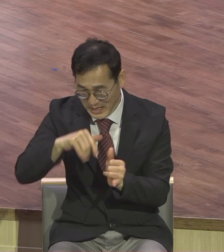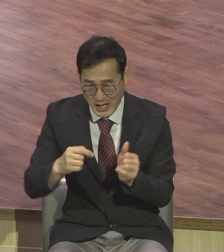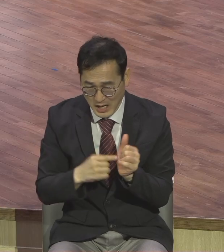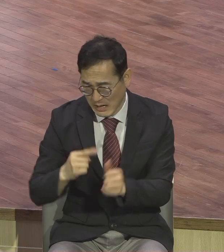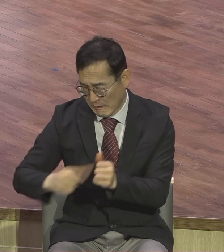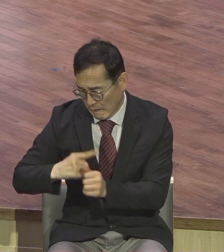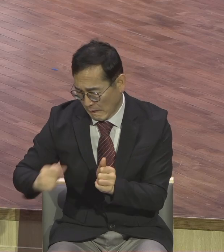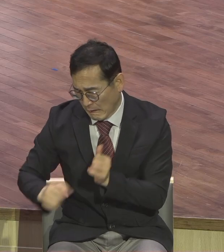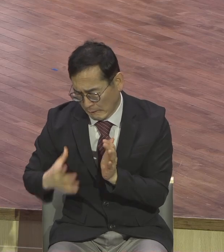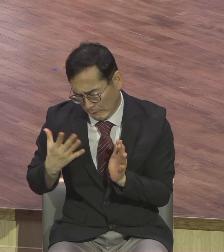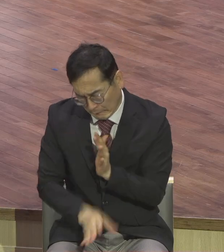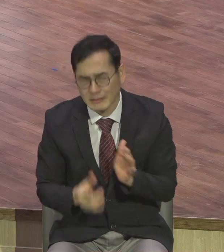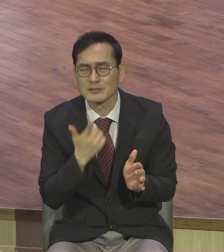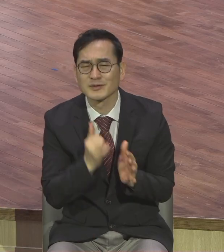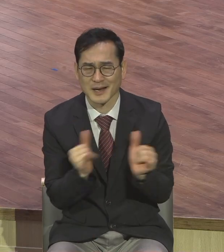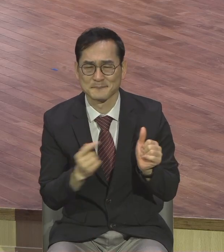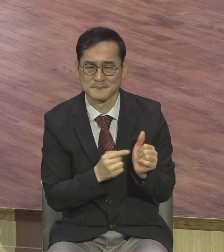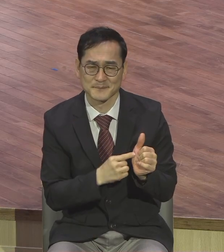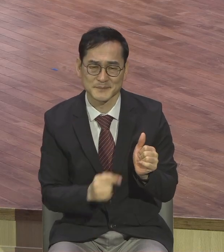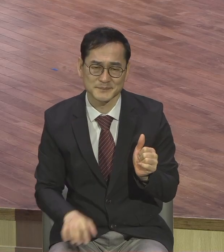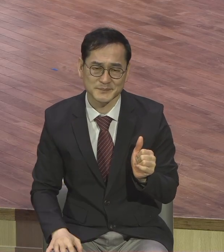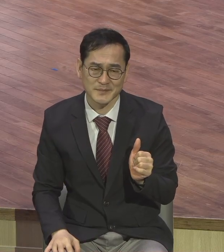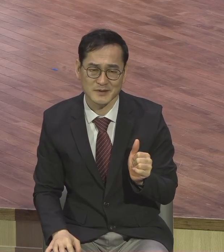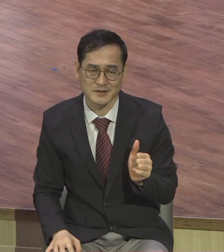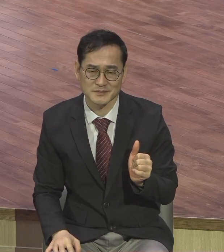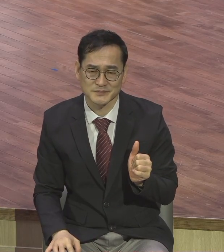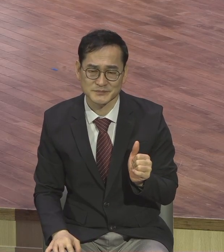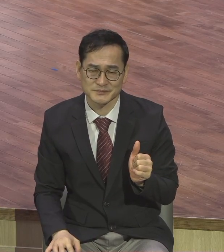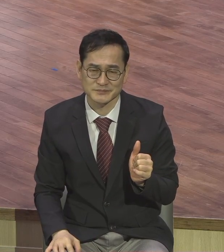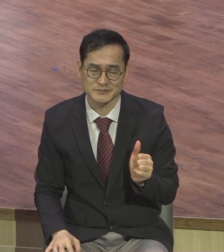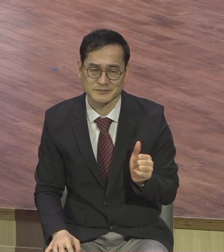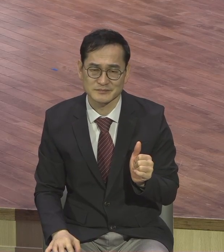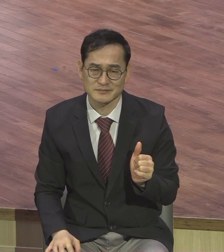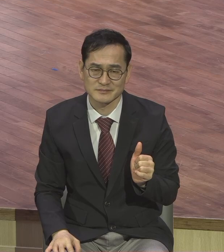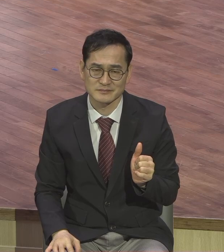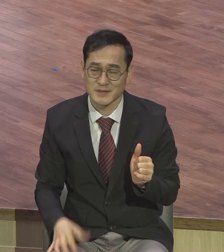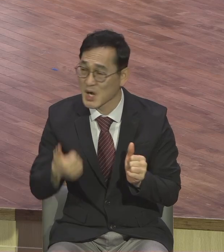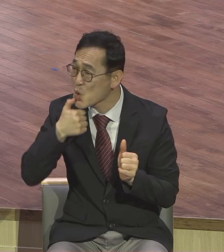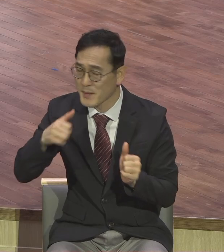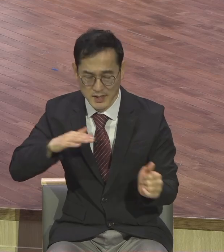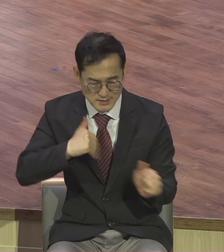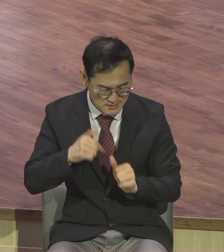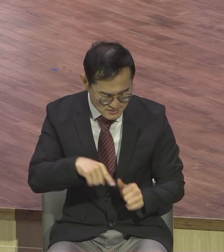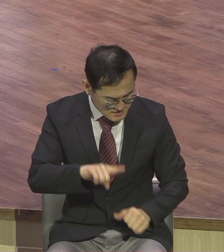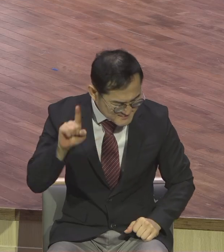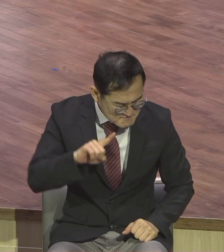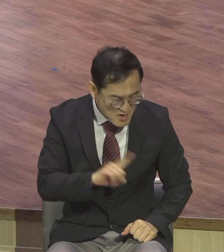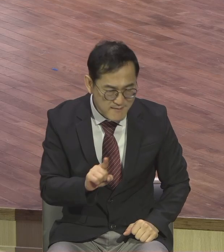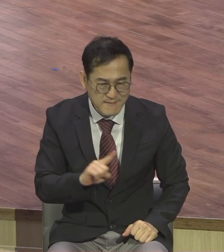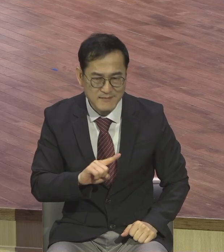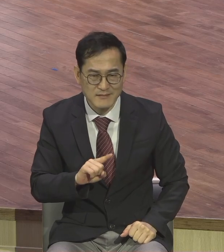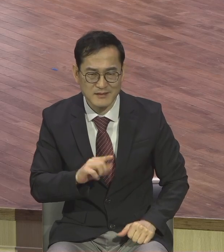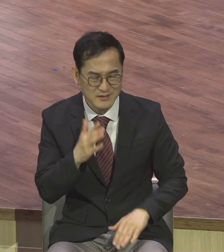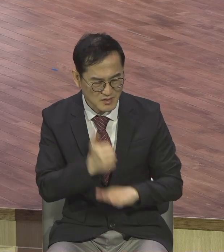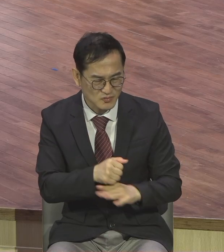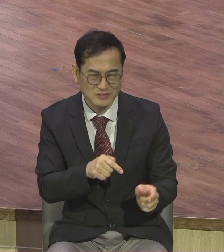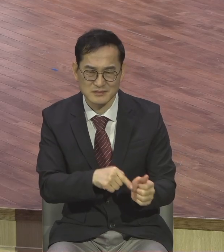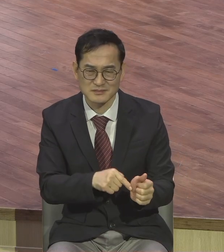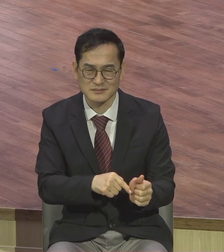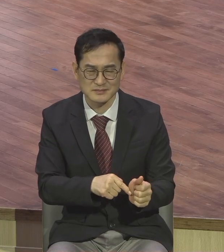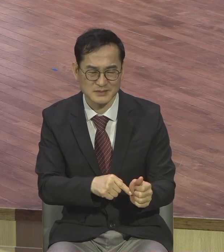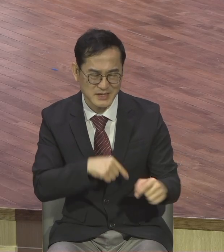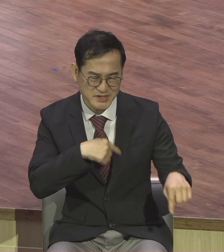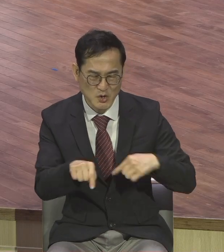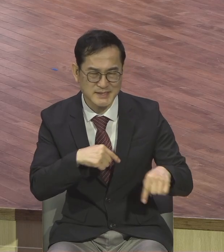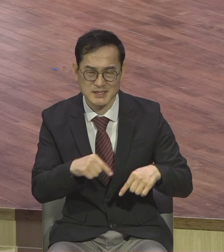받게 되니까 아 나는 정치 생명이 끝났구나 라고 결단하고 자살해 버렸어요.